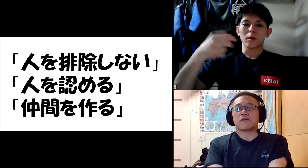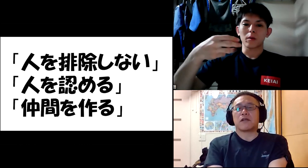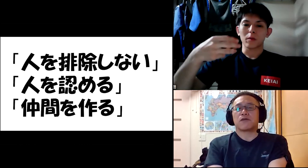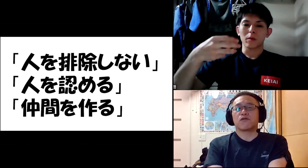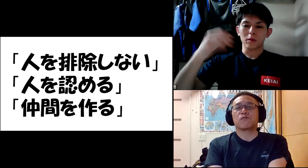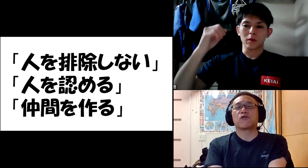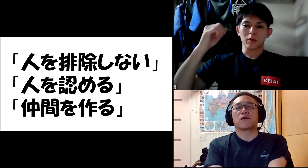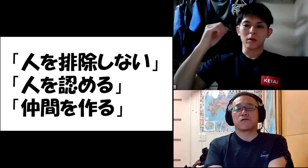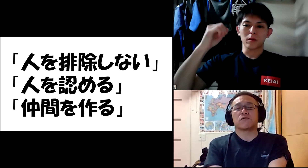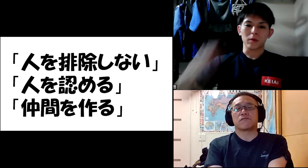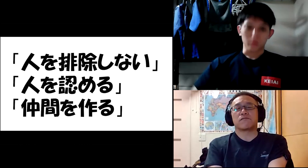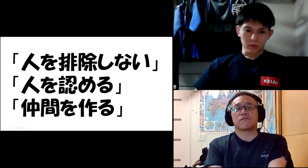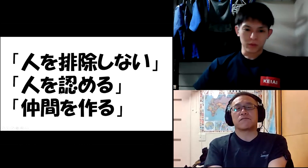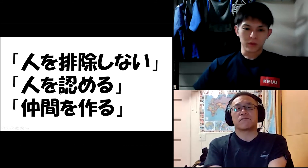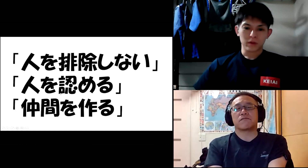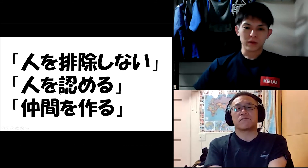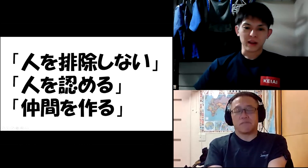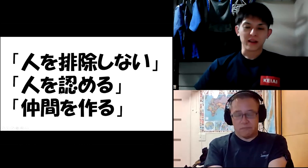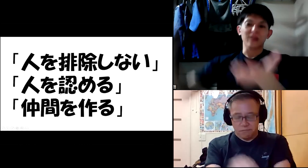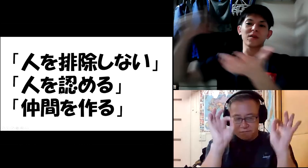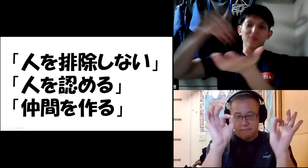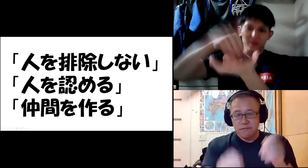だから、人を認める。